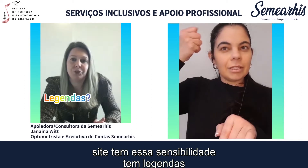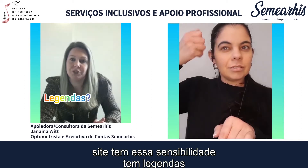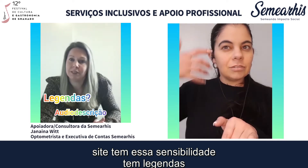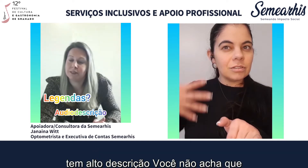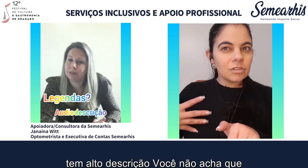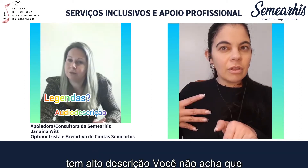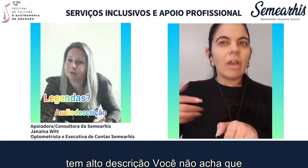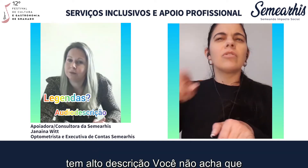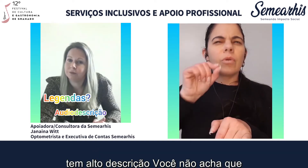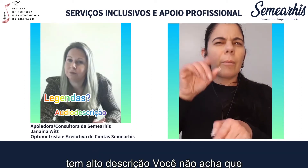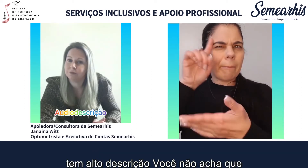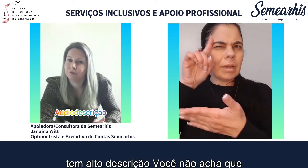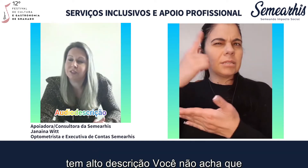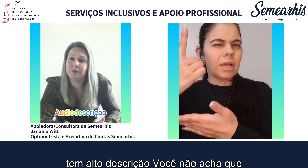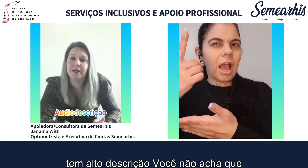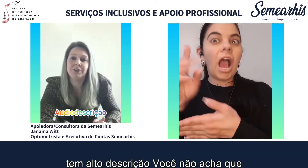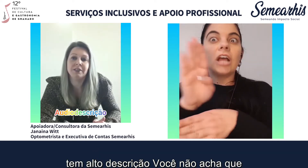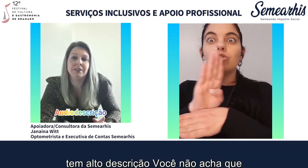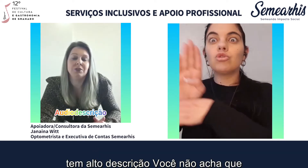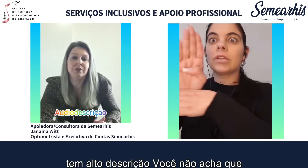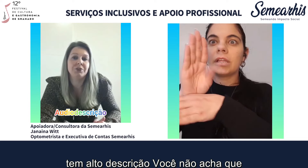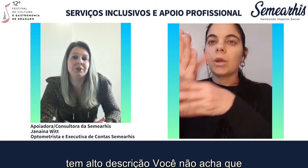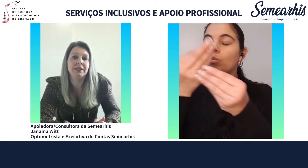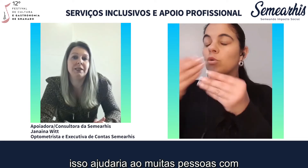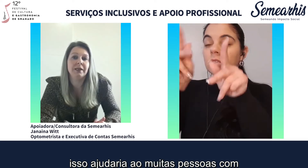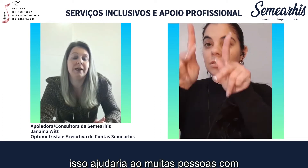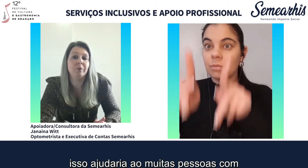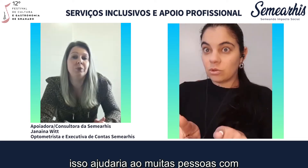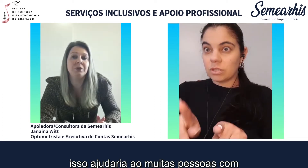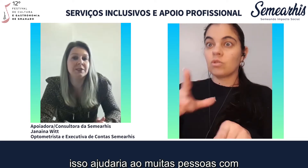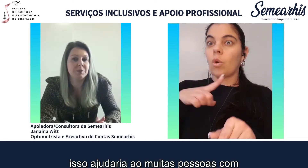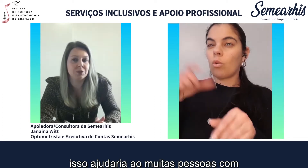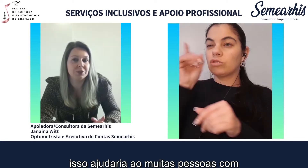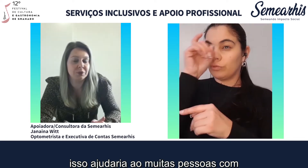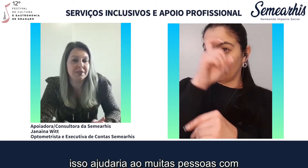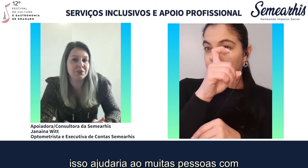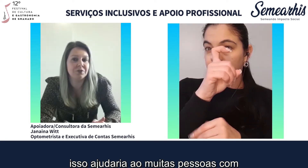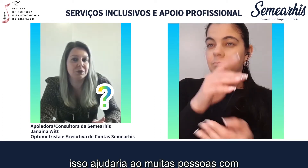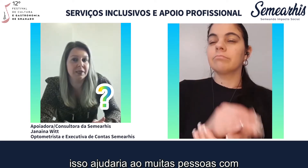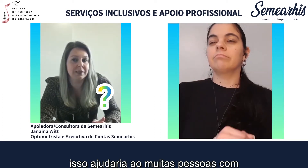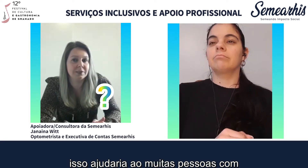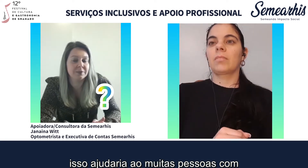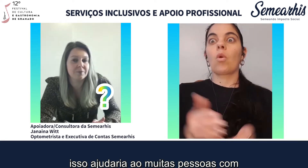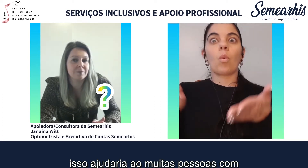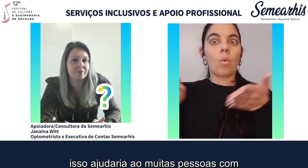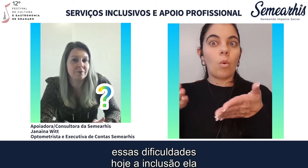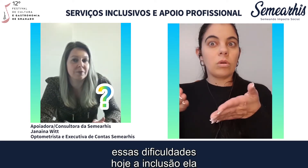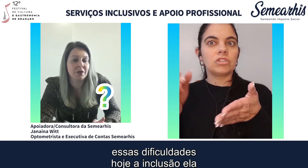Tem audiodescrição? Você não acha que isso ajudaria a muitas pessoas com essas